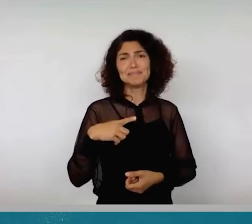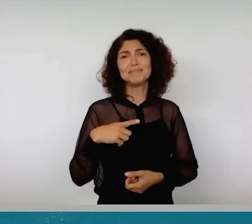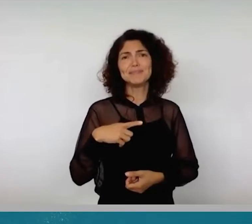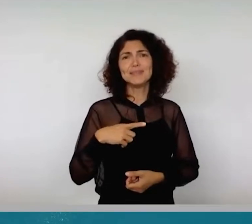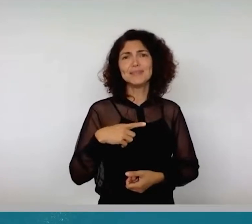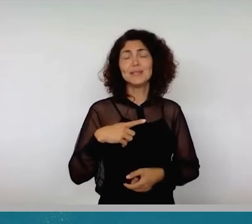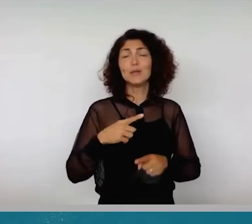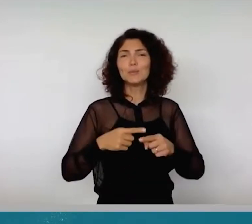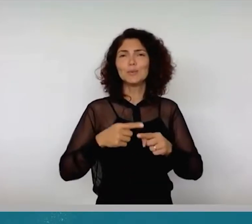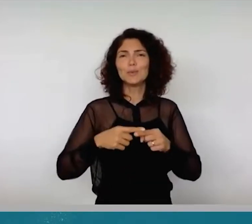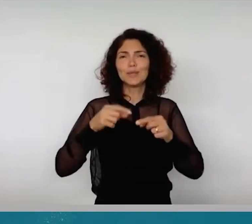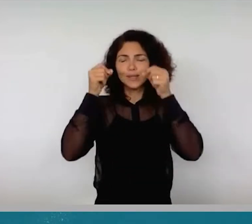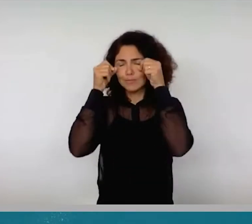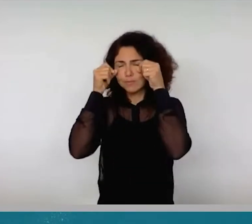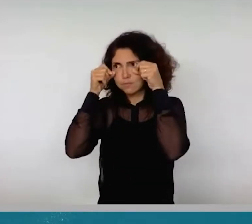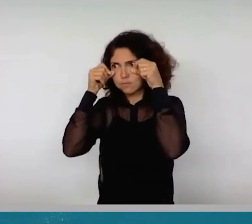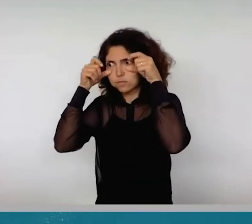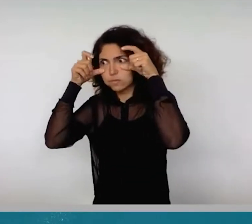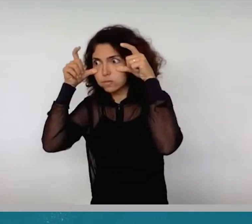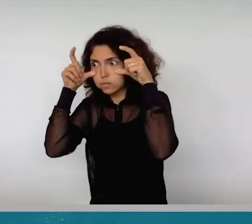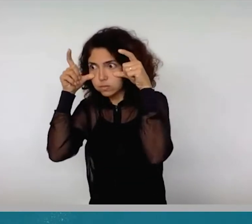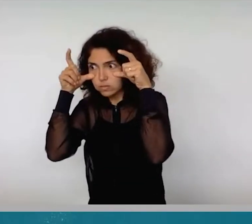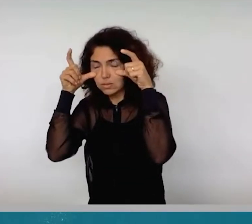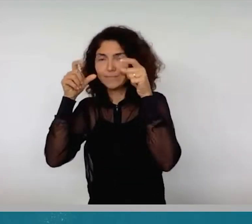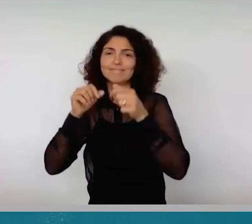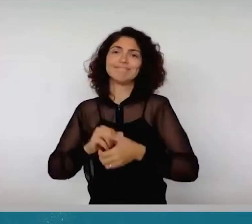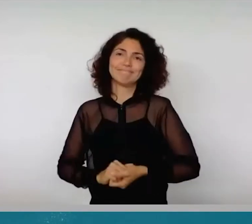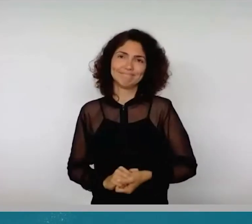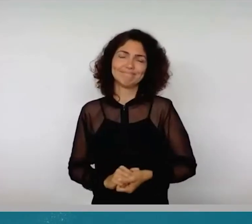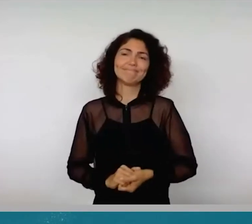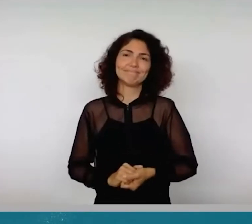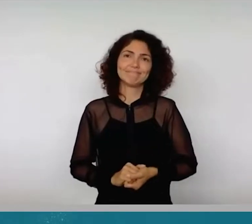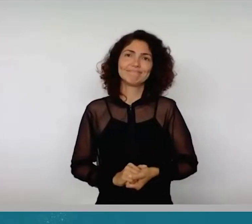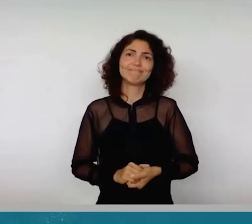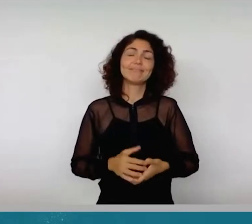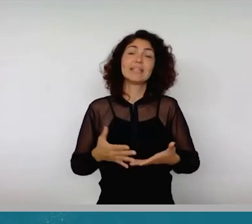Abel e de suas ofertas. Se Caim